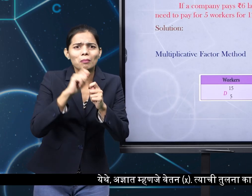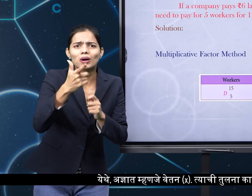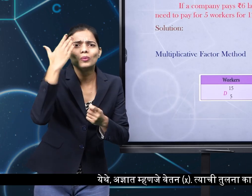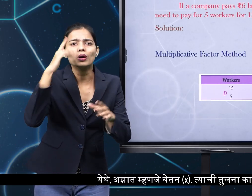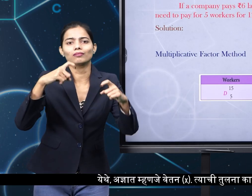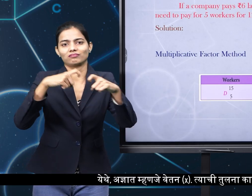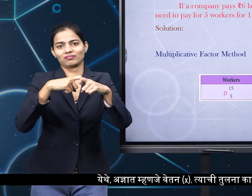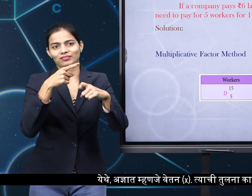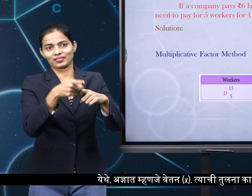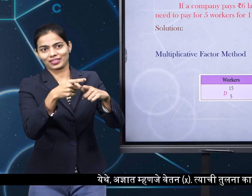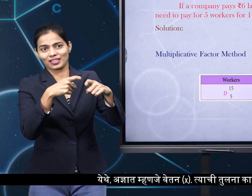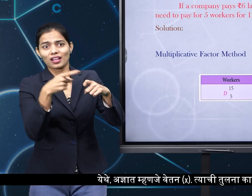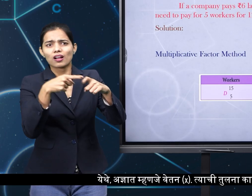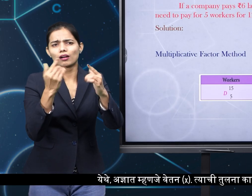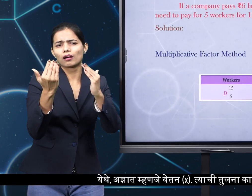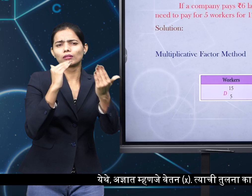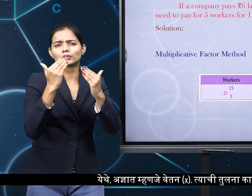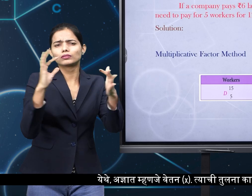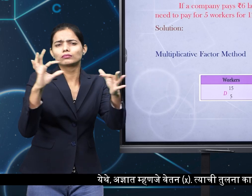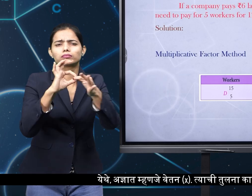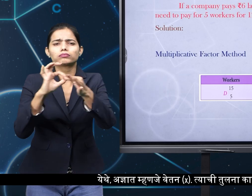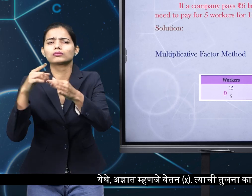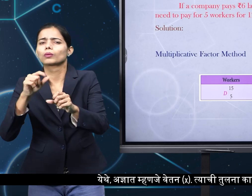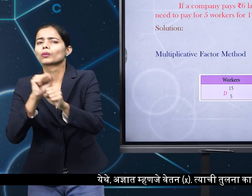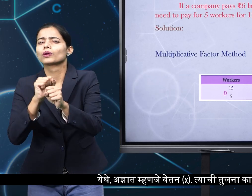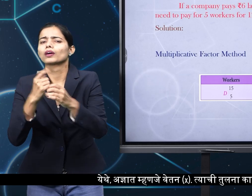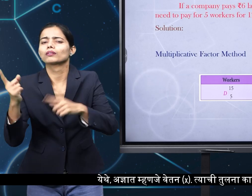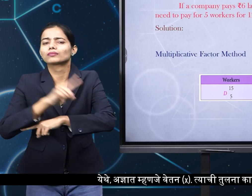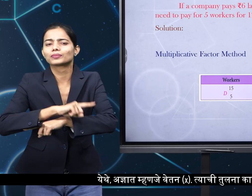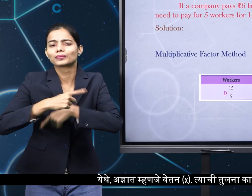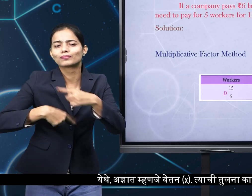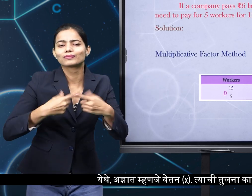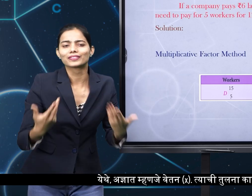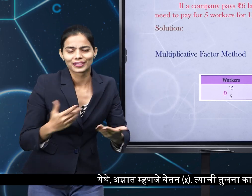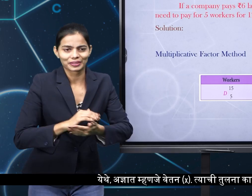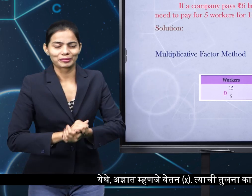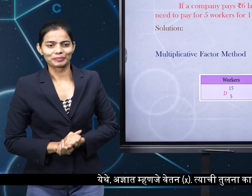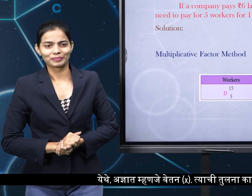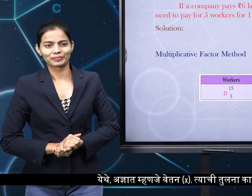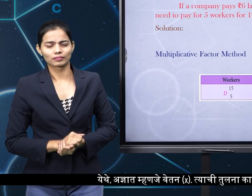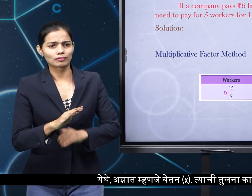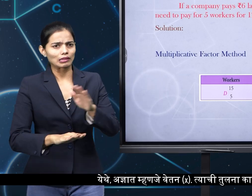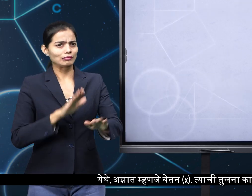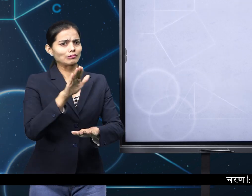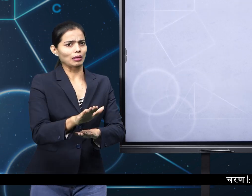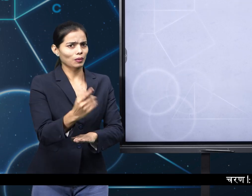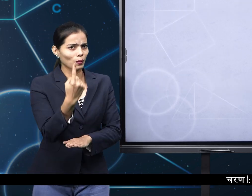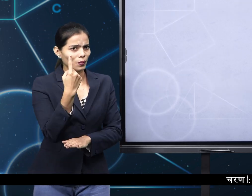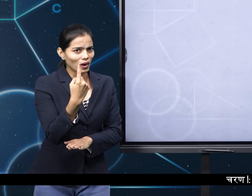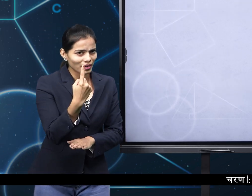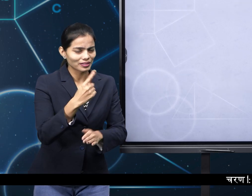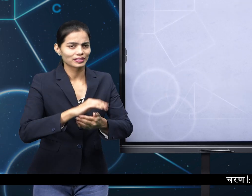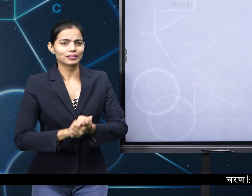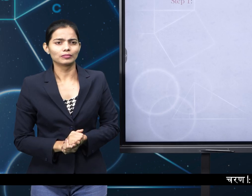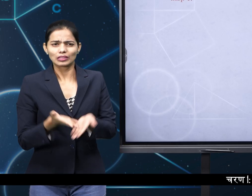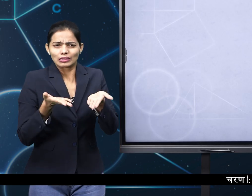येथे अज्ञात म्हणजे वेतन x, त्याची तुलना कामगार आणि दिवसांशी करायची आहे. चरण